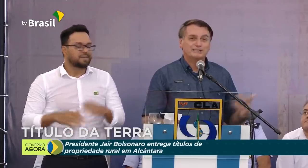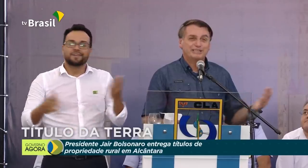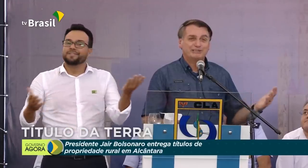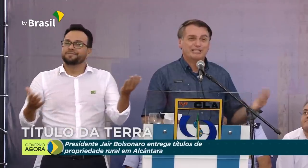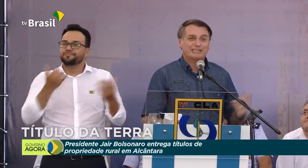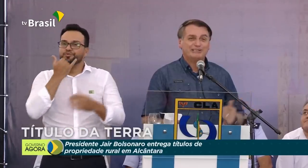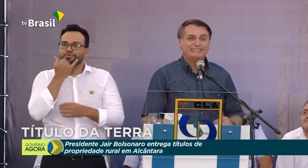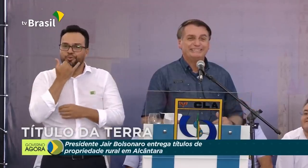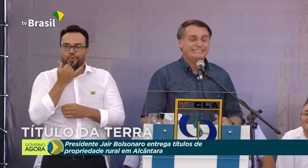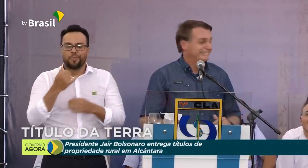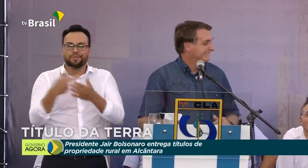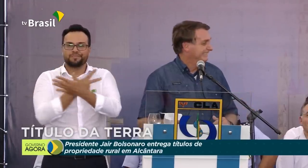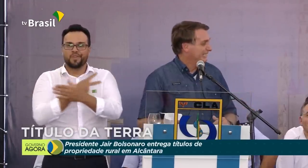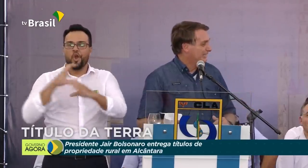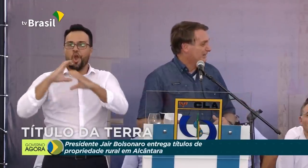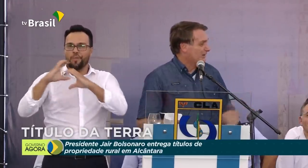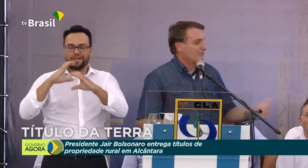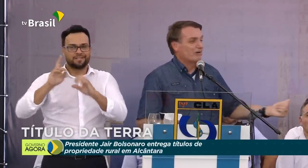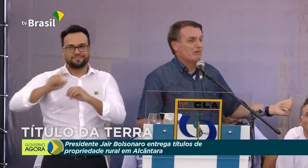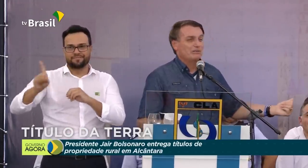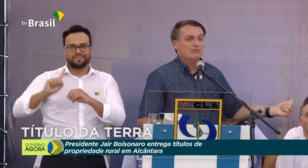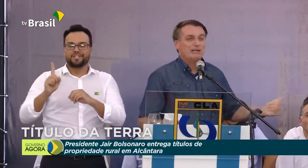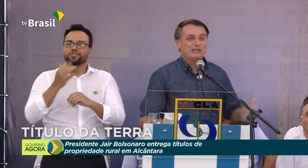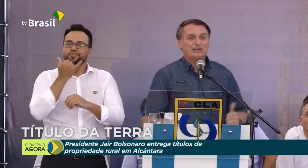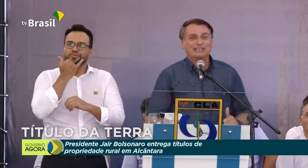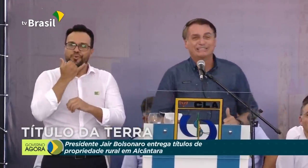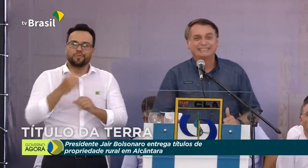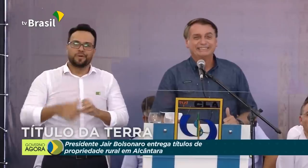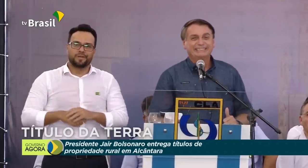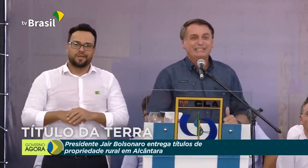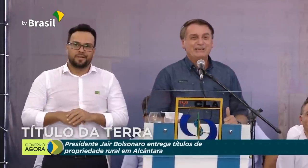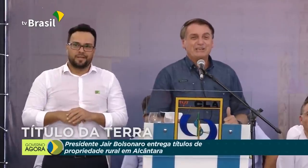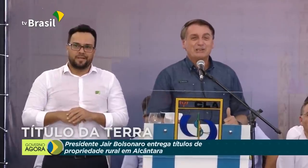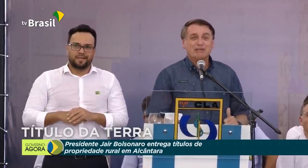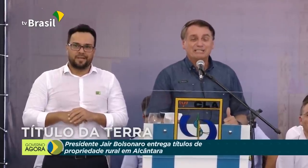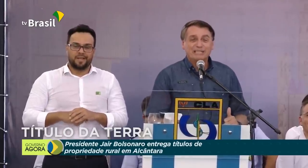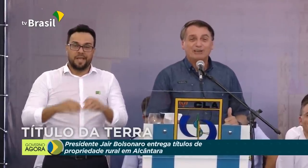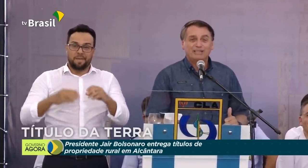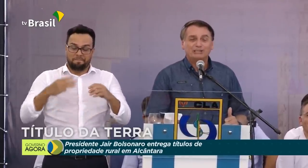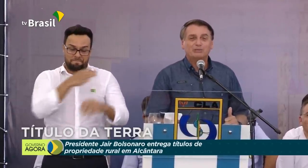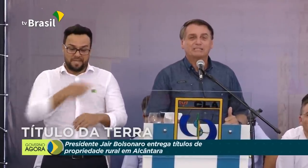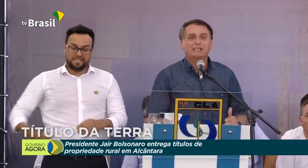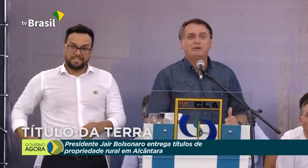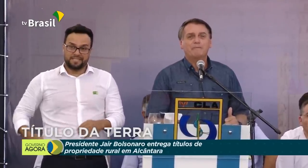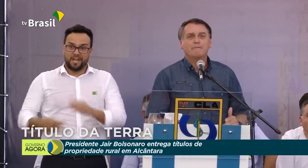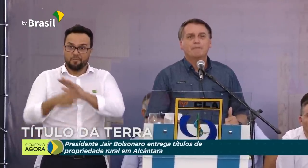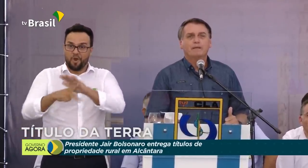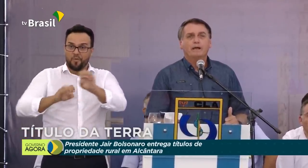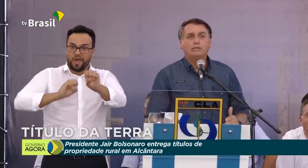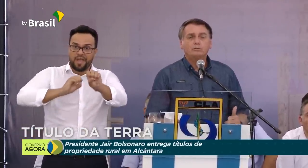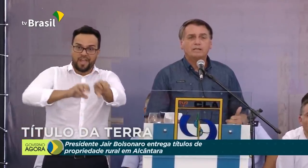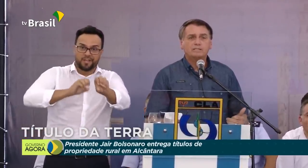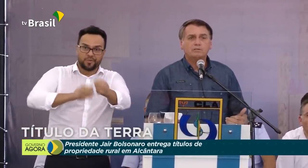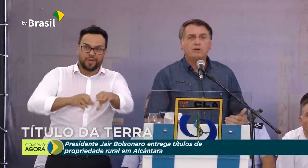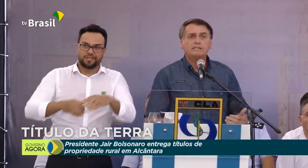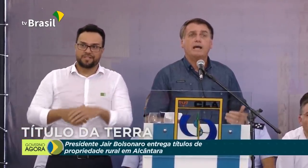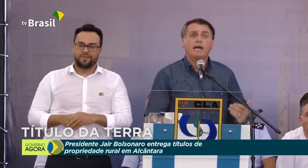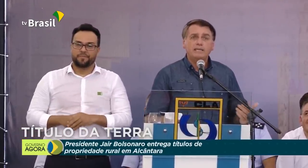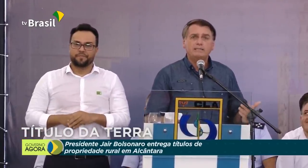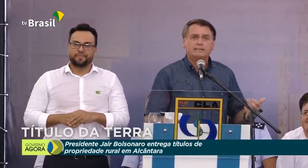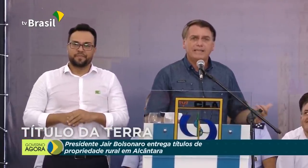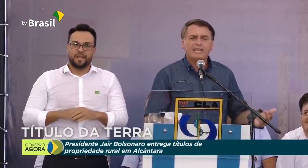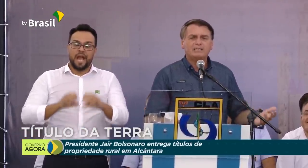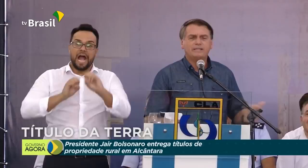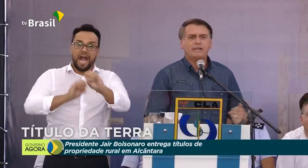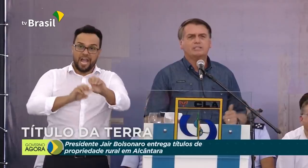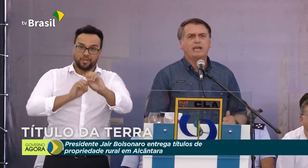Ministério da Educação? Foi culpa do Marcão aqui. No Ministério da Educação, a educação nossa